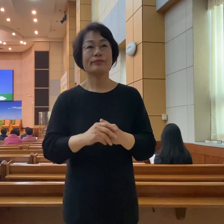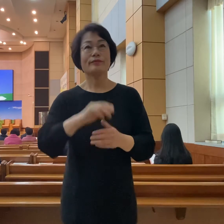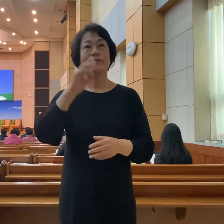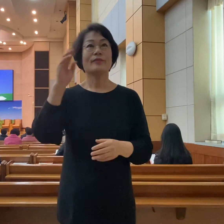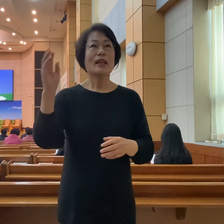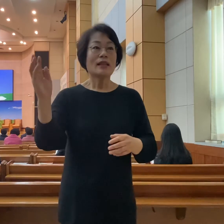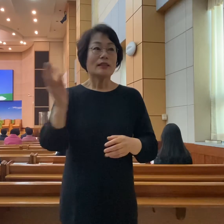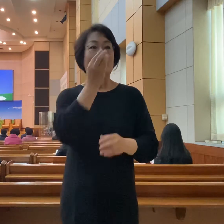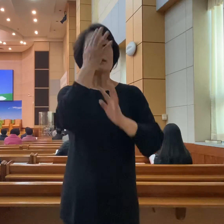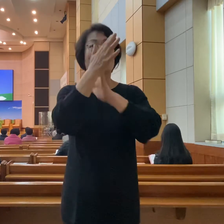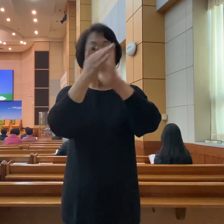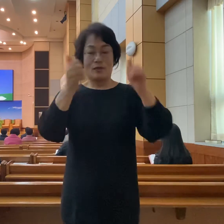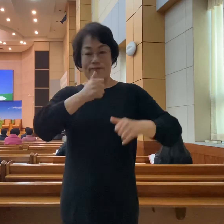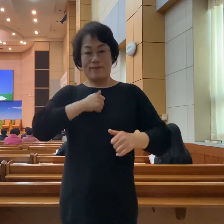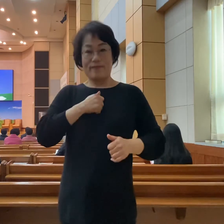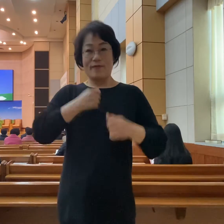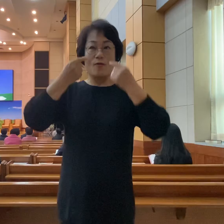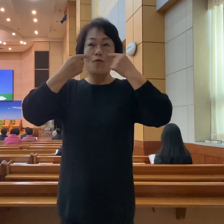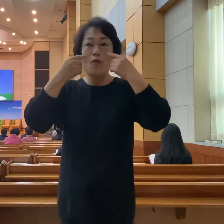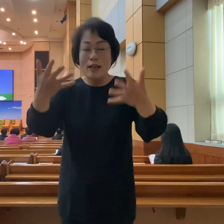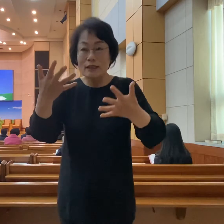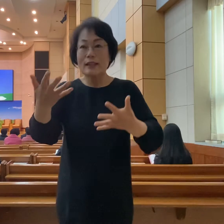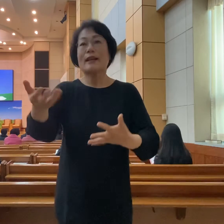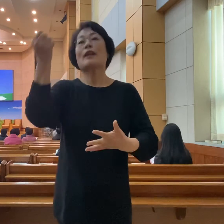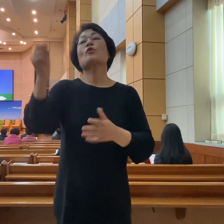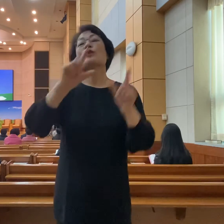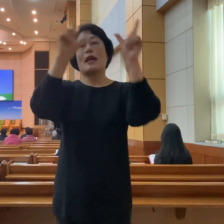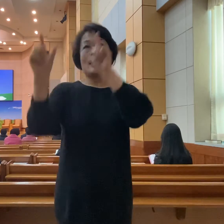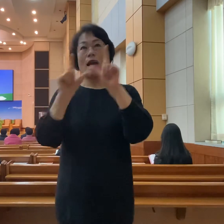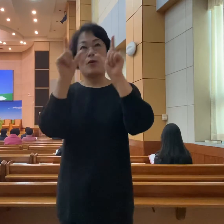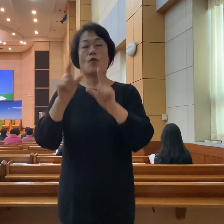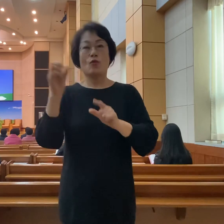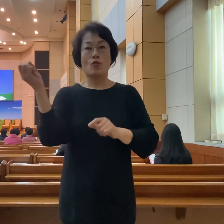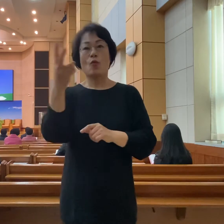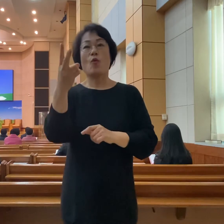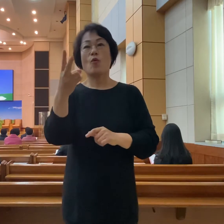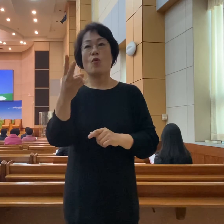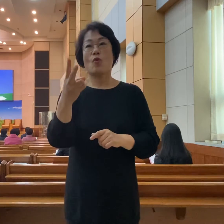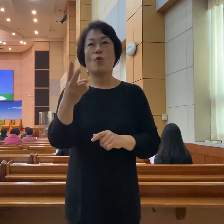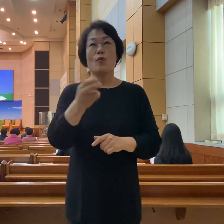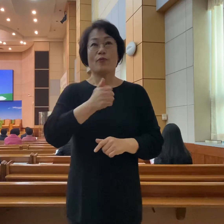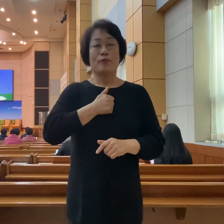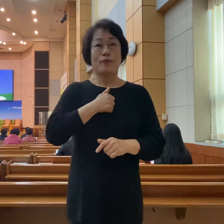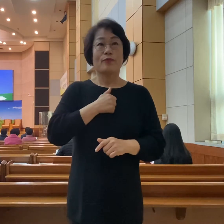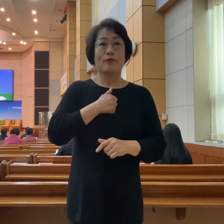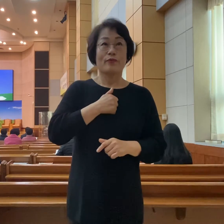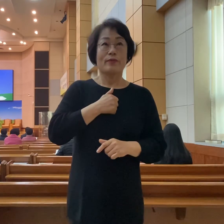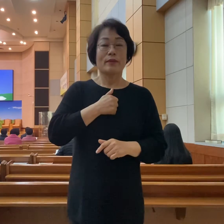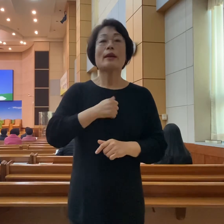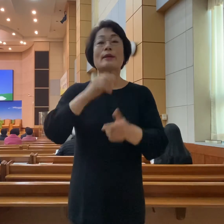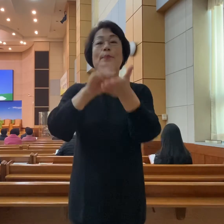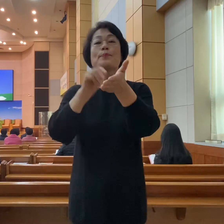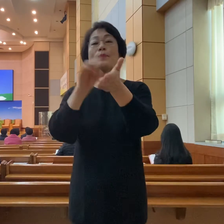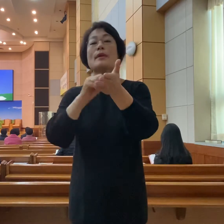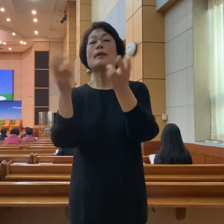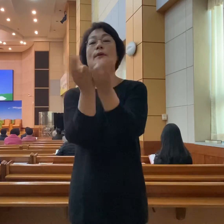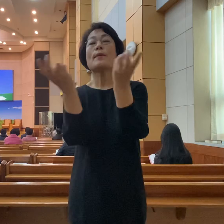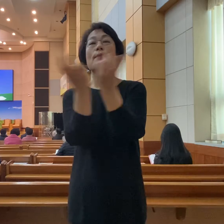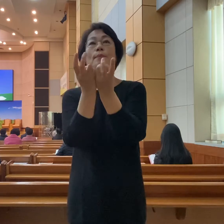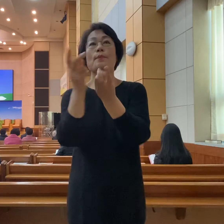성도로서의 정체성을 분명히 가지고 살아가야 될 뿐만 아니라 그 정체성을 가지고 살아가는